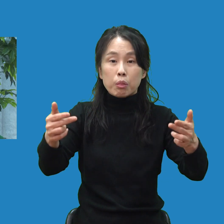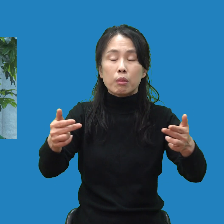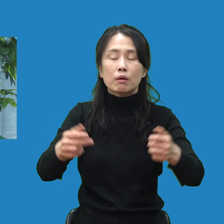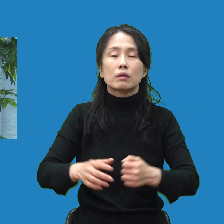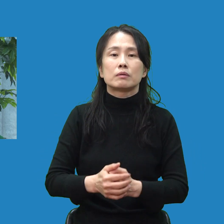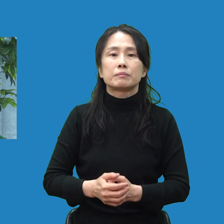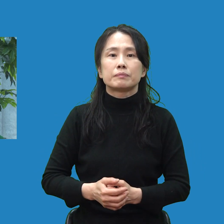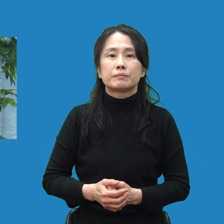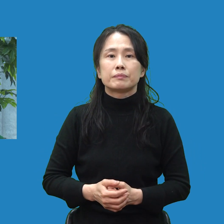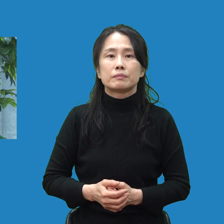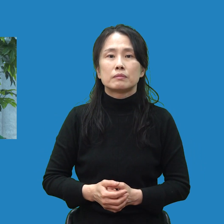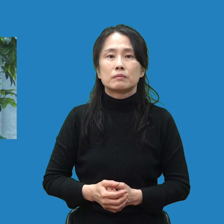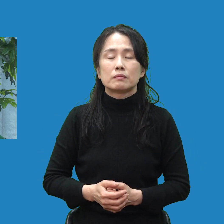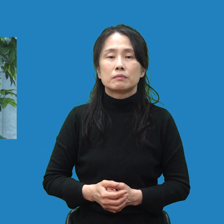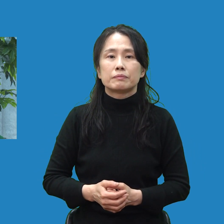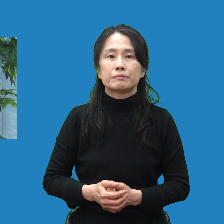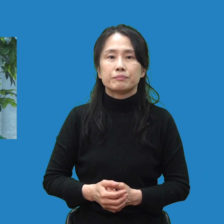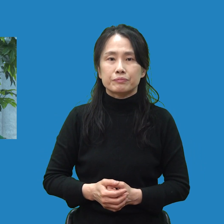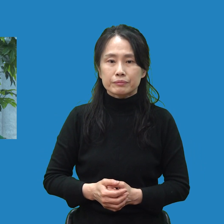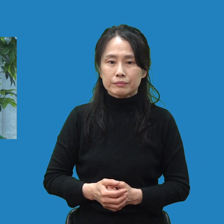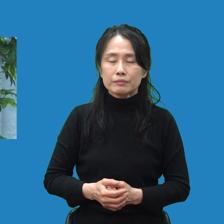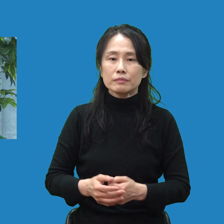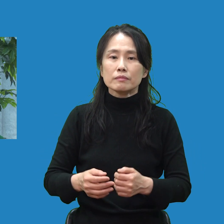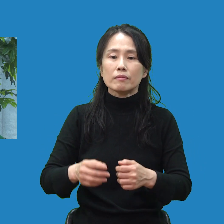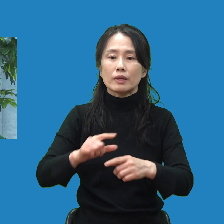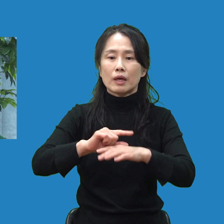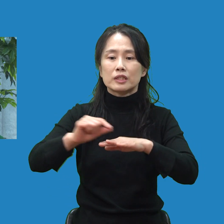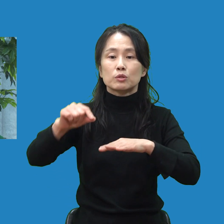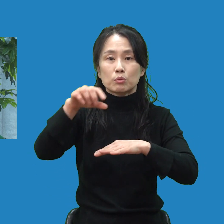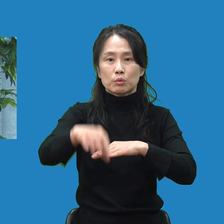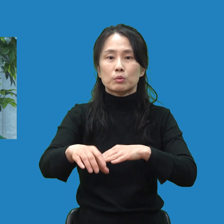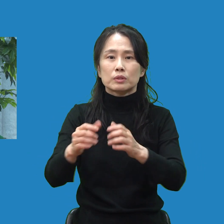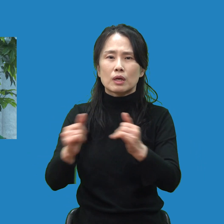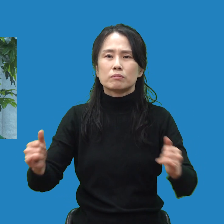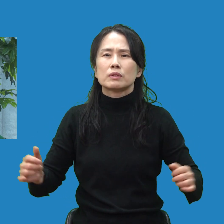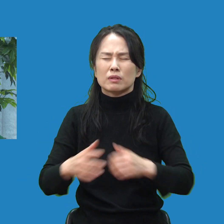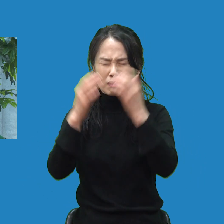명이면 갈릴리 주변 사람들 다 모인 거예요.